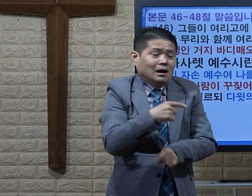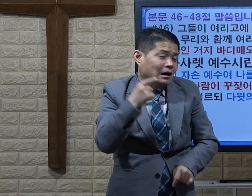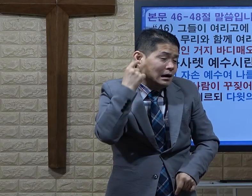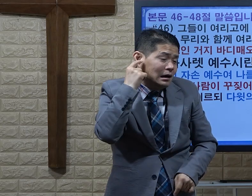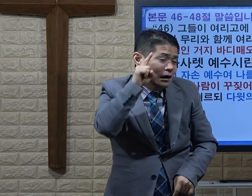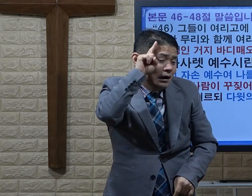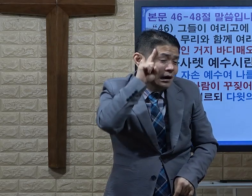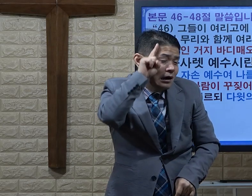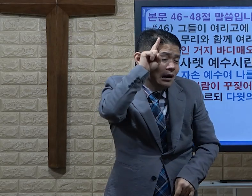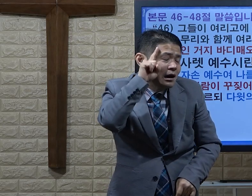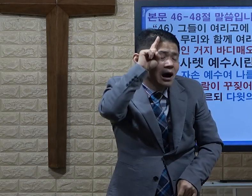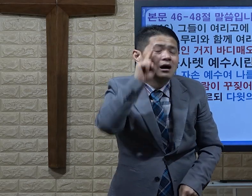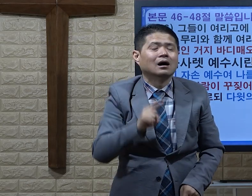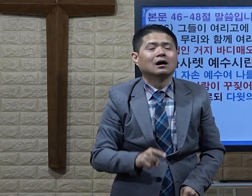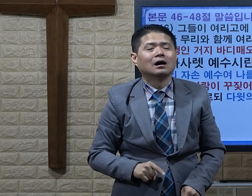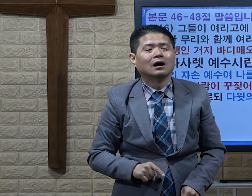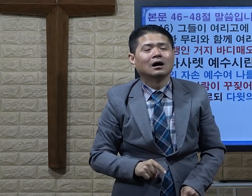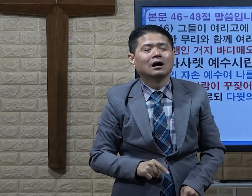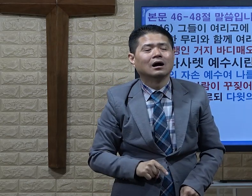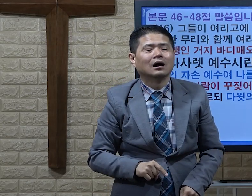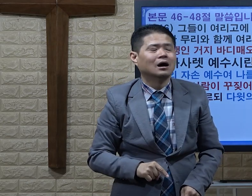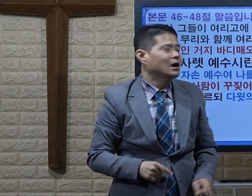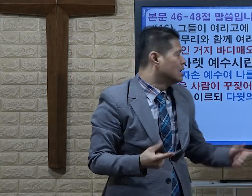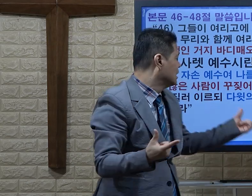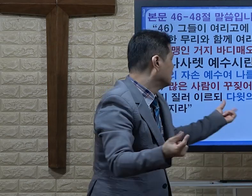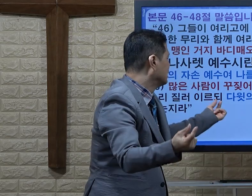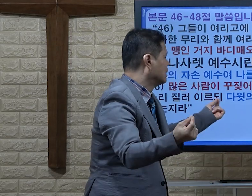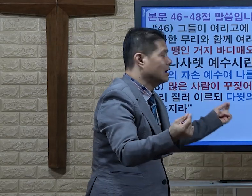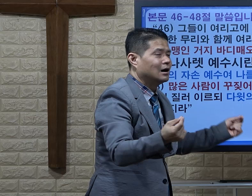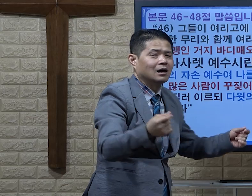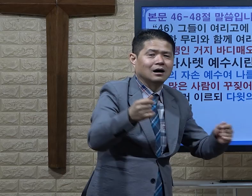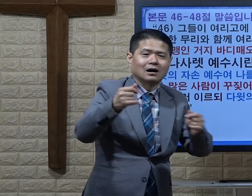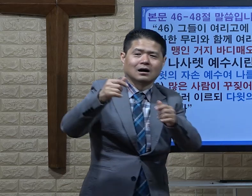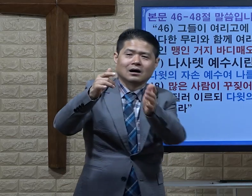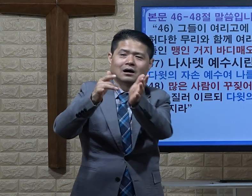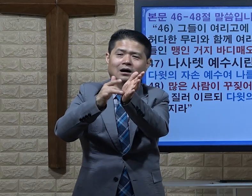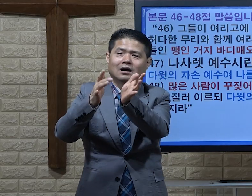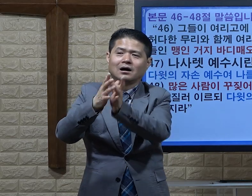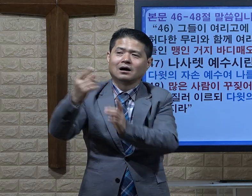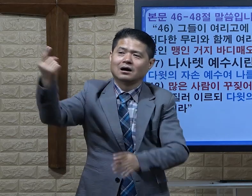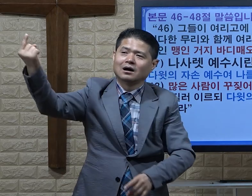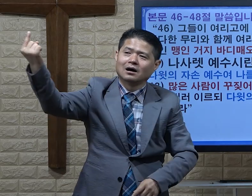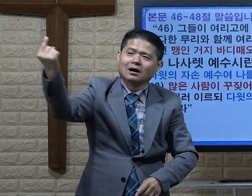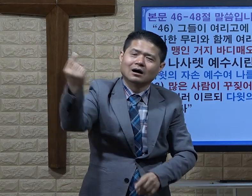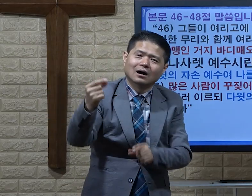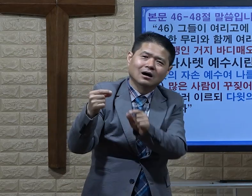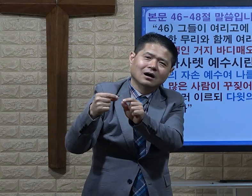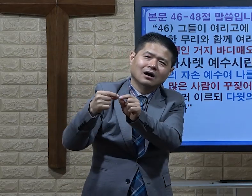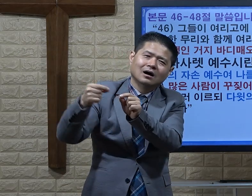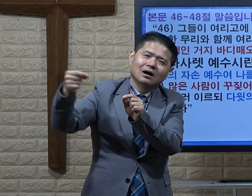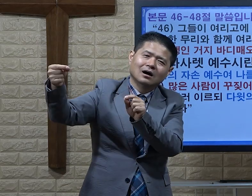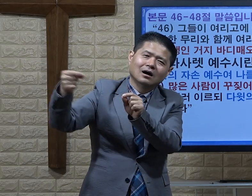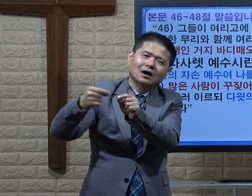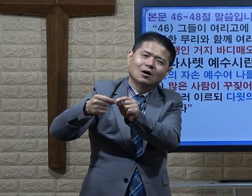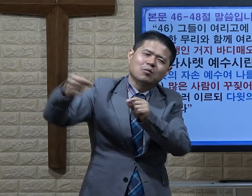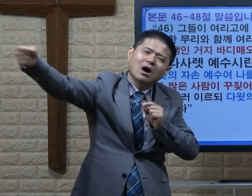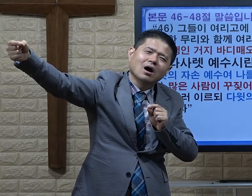있는 사람들은 짜증이 날 수밖에 없을 울림이었죠. 예수님이 멀리